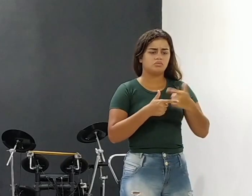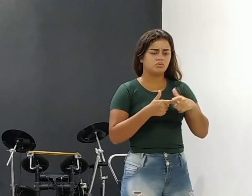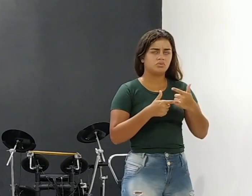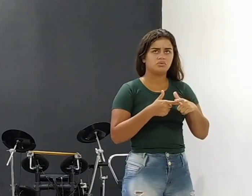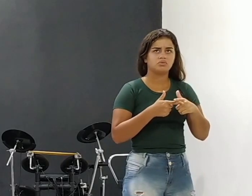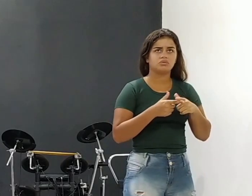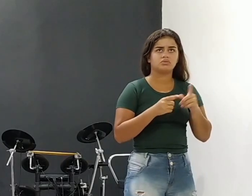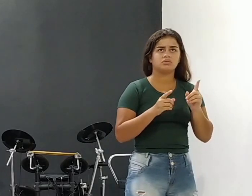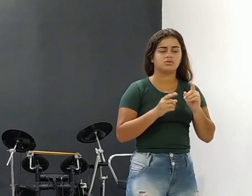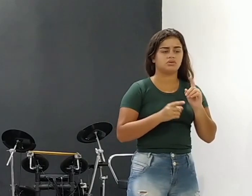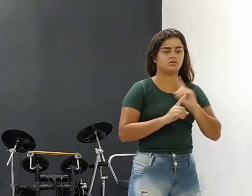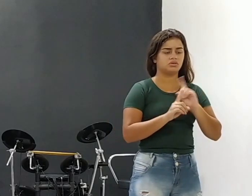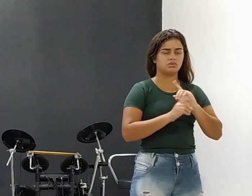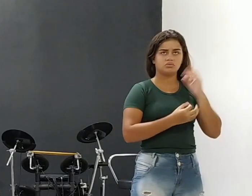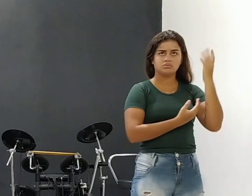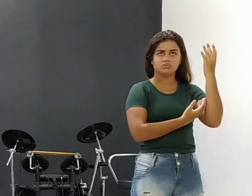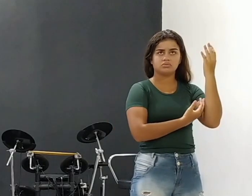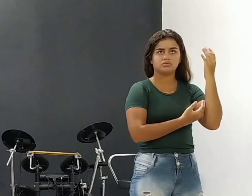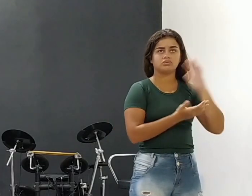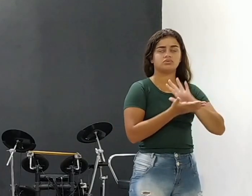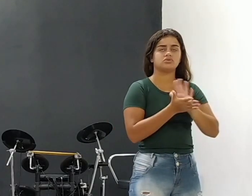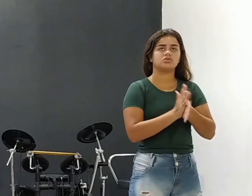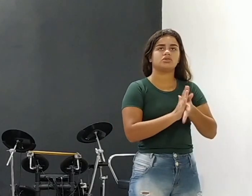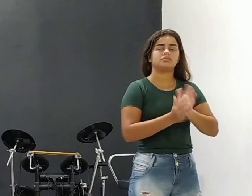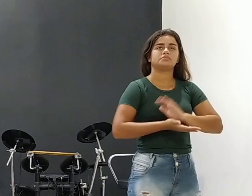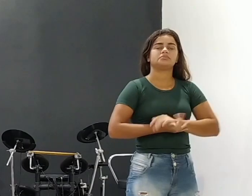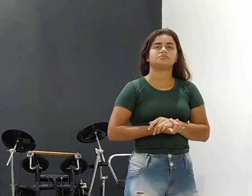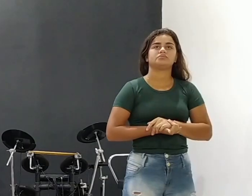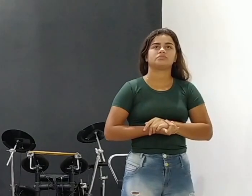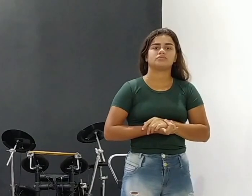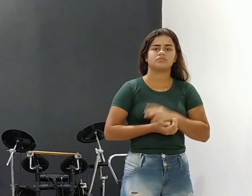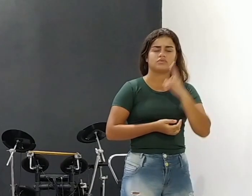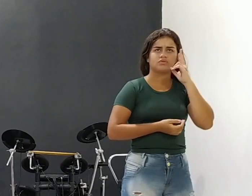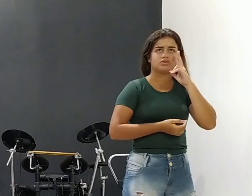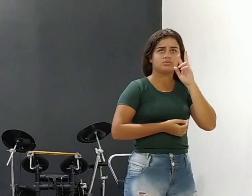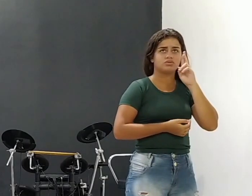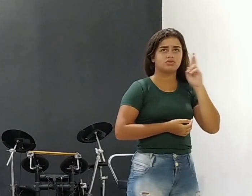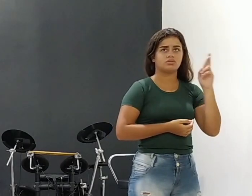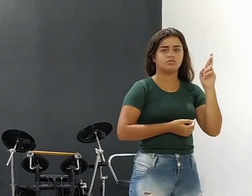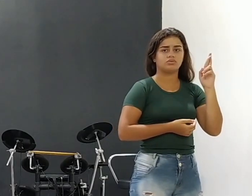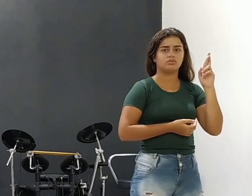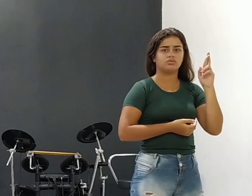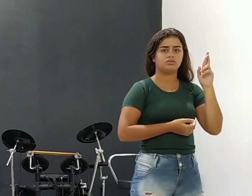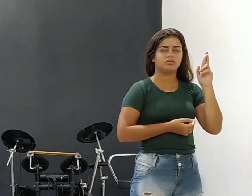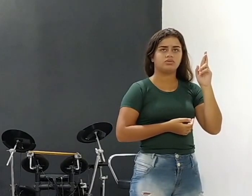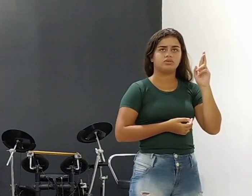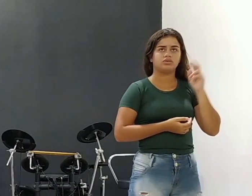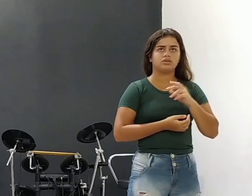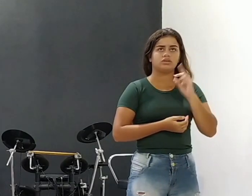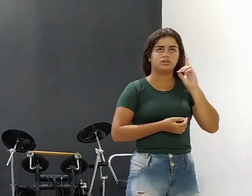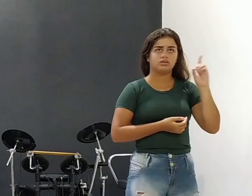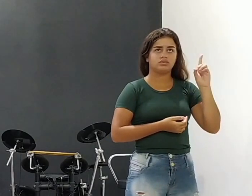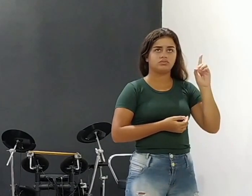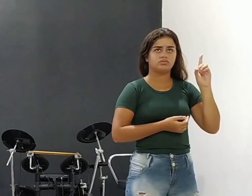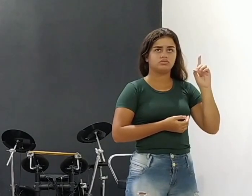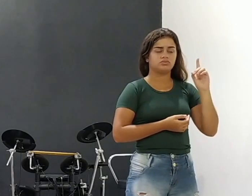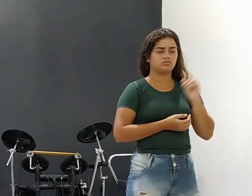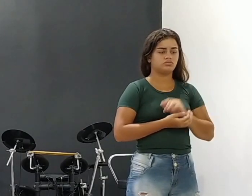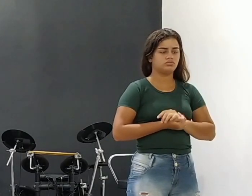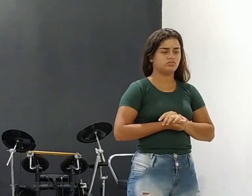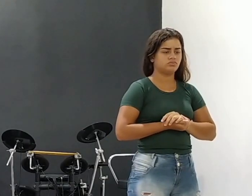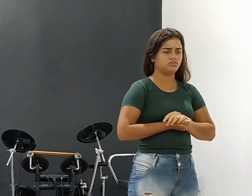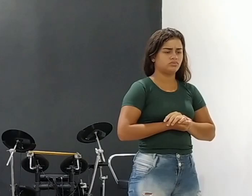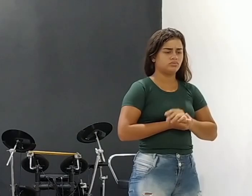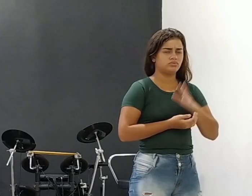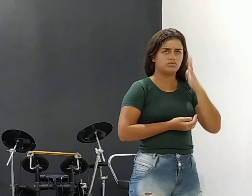queima? Vendo o Senhor que ele se voltava para ver, Deus, do meio da sarça, o